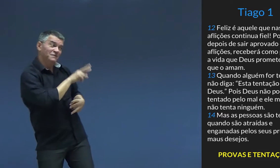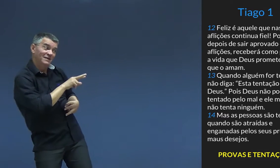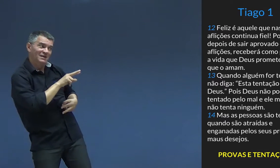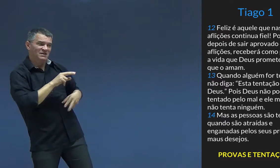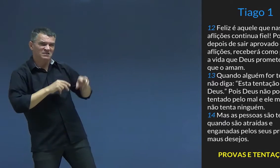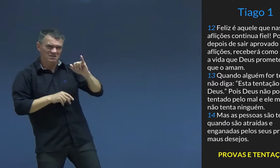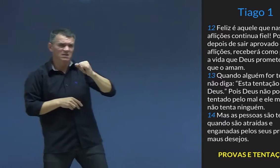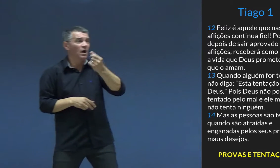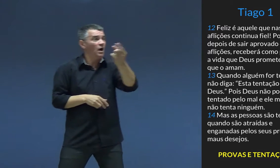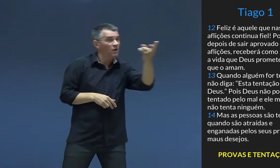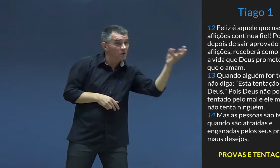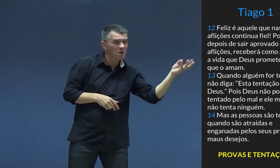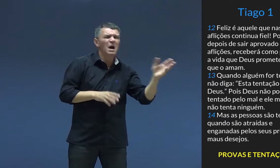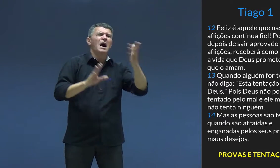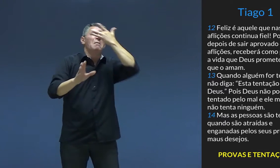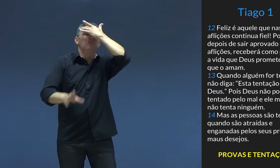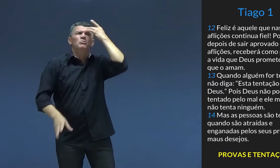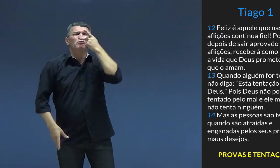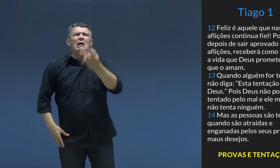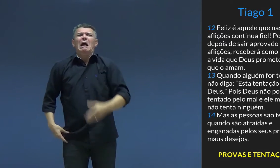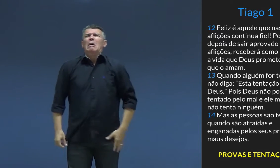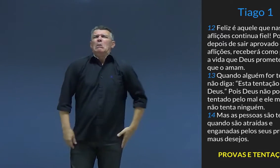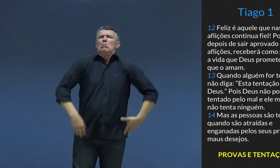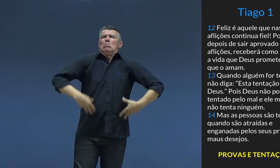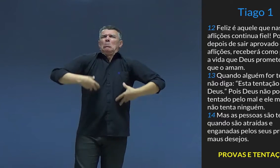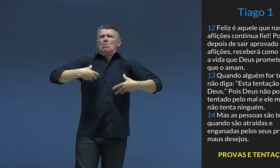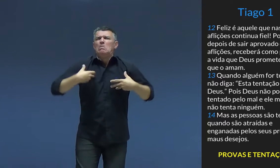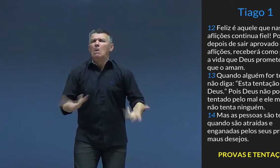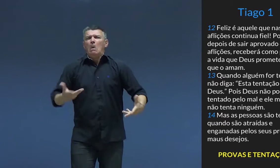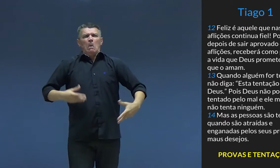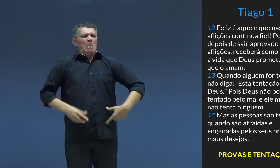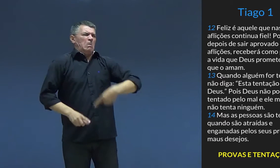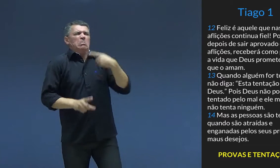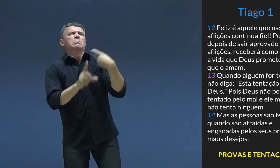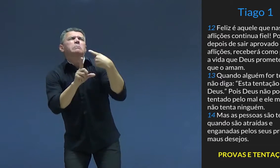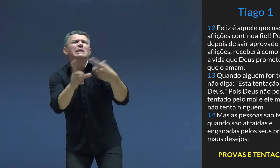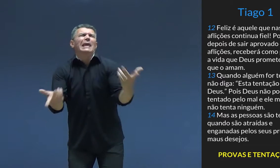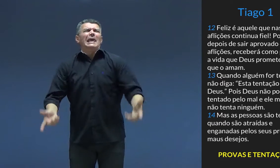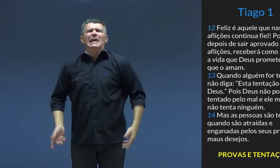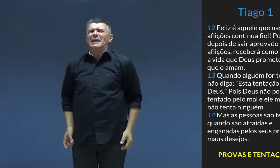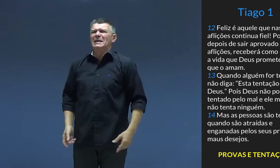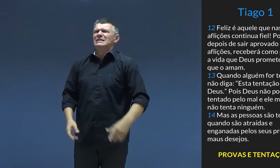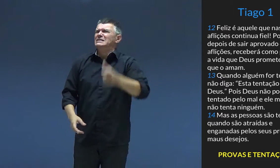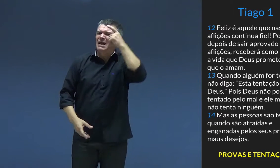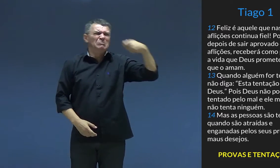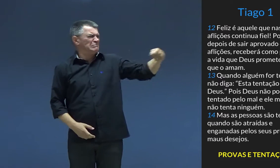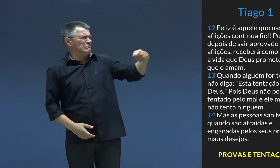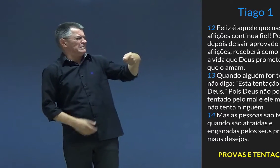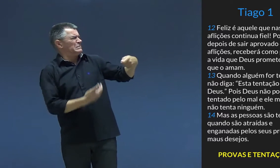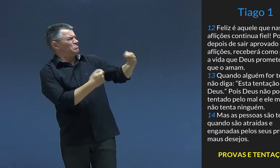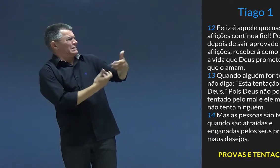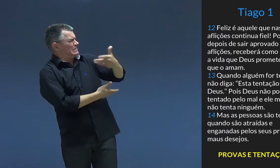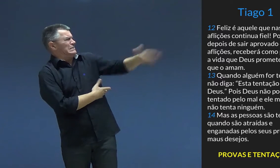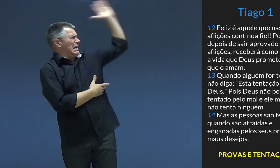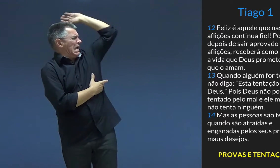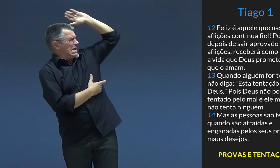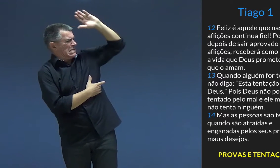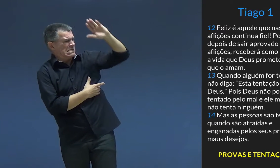está te provando, né? Né? Às vezes algumas pessoas falam, poxa vida, mas por que o diabo fica me tentando? Ah,